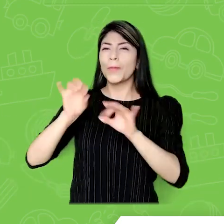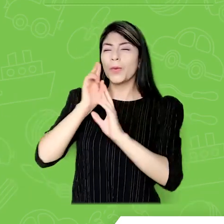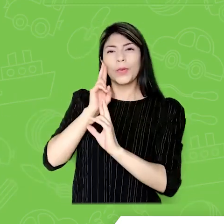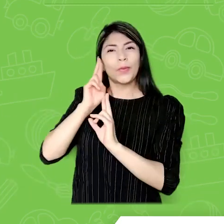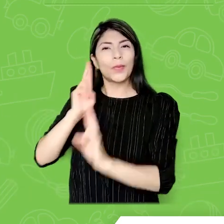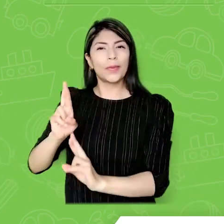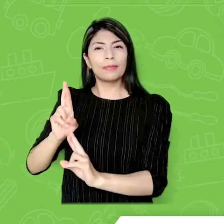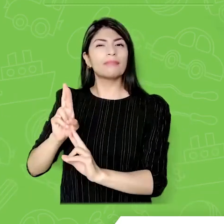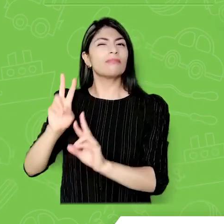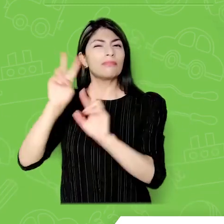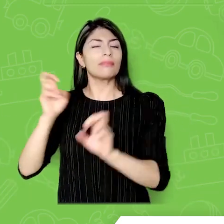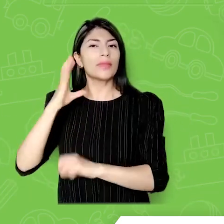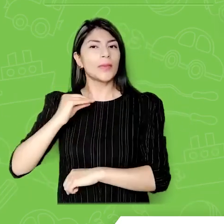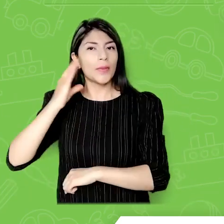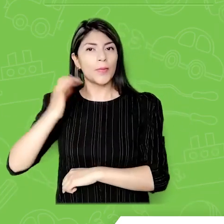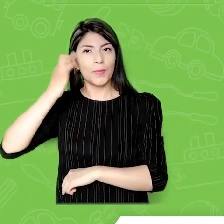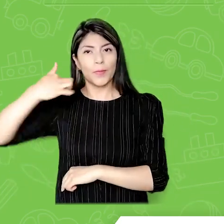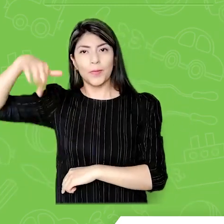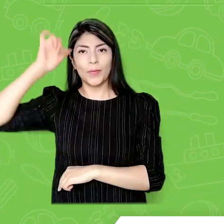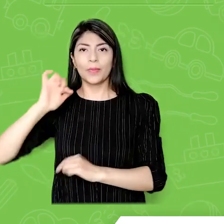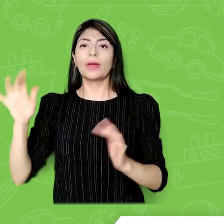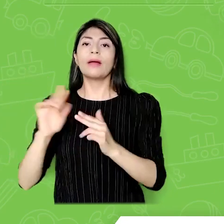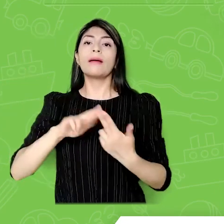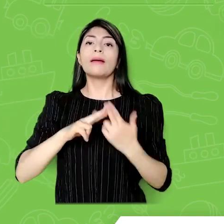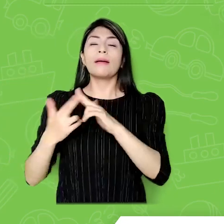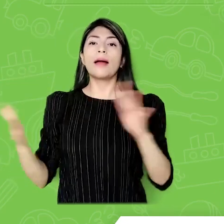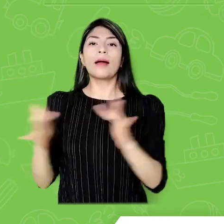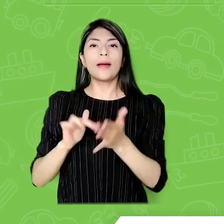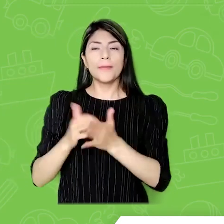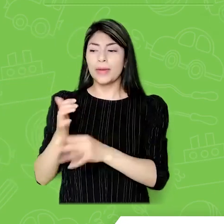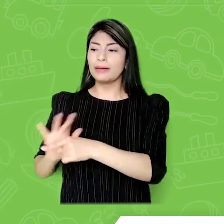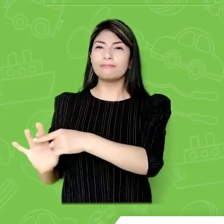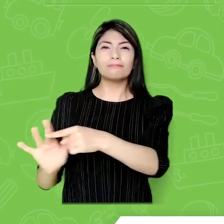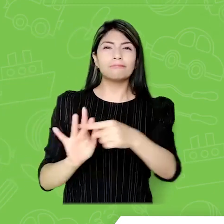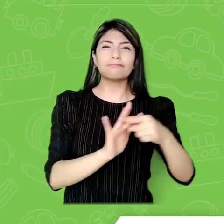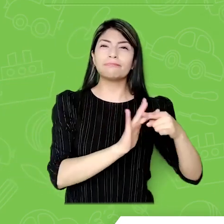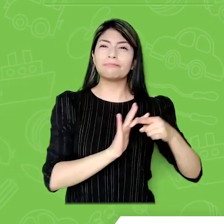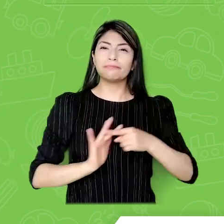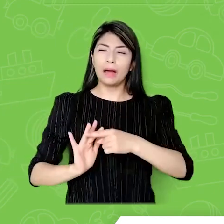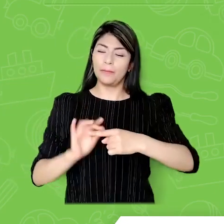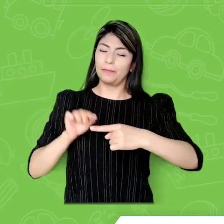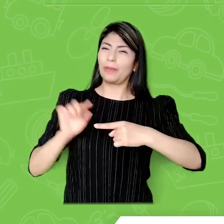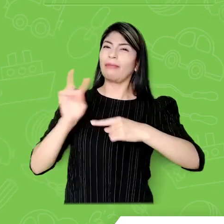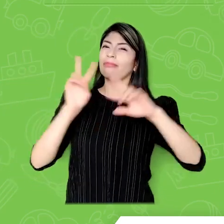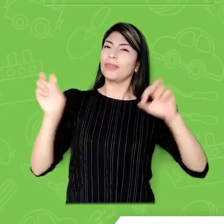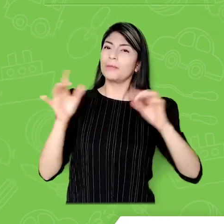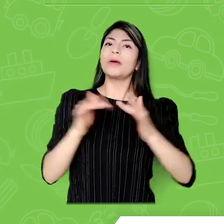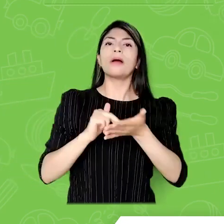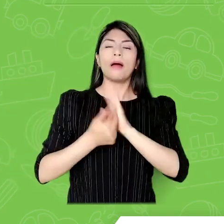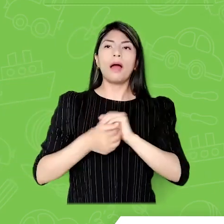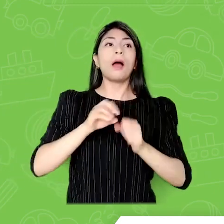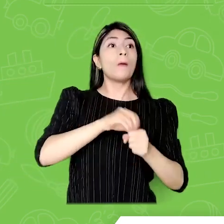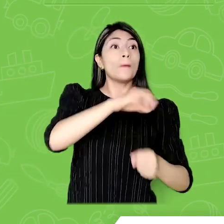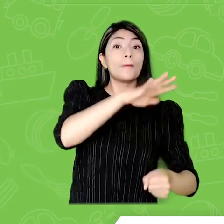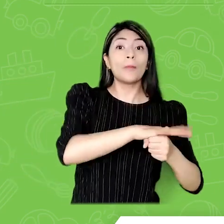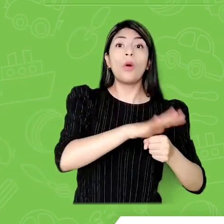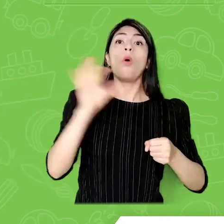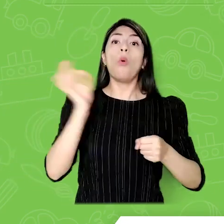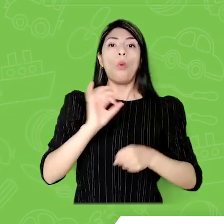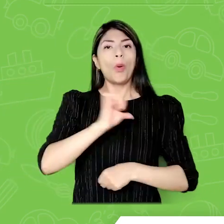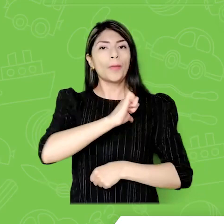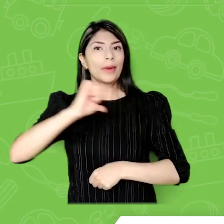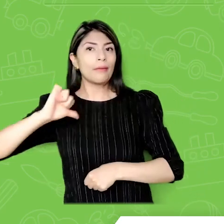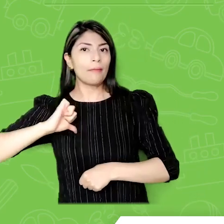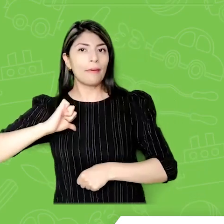profesional, y o relacionada a aquellas prácticas que se hayan realizado en el sector público, y o sector privado como opción para adquirir